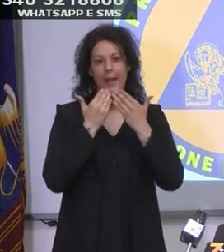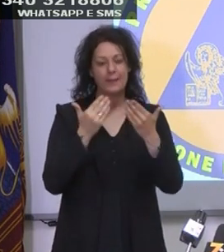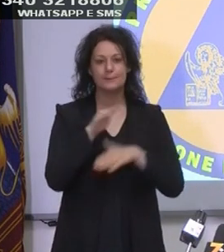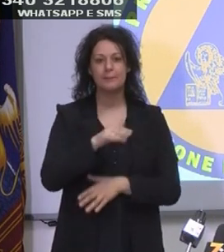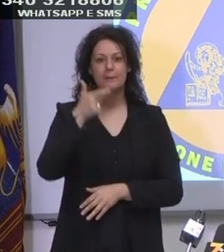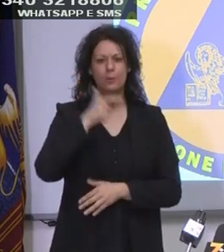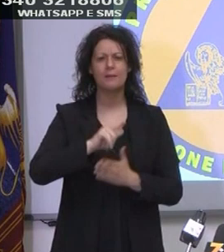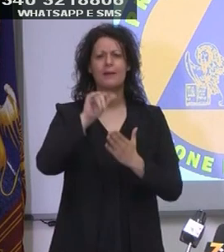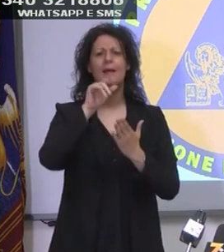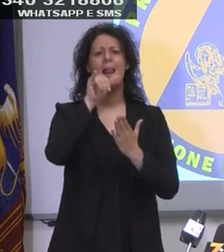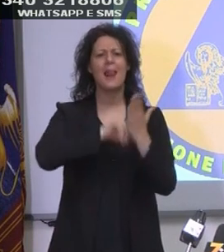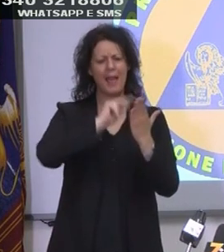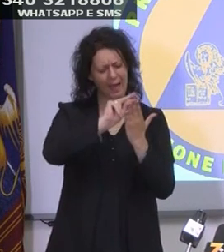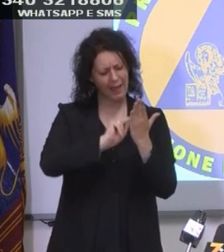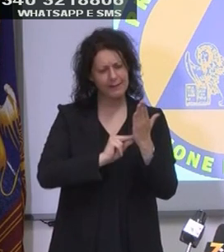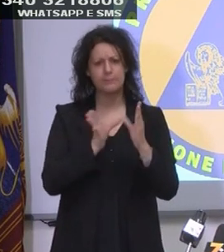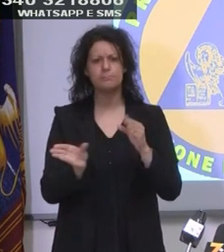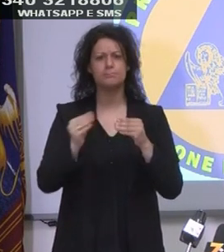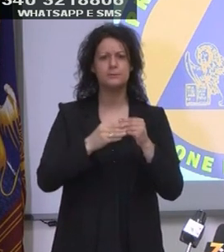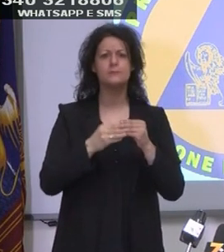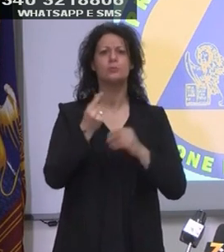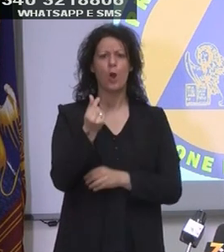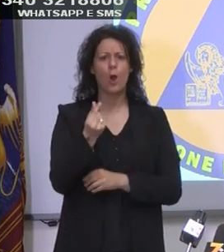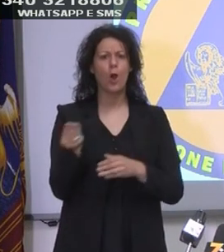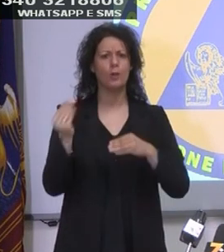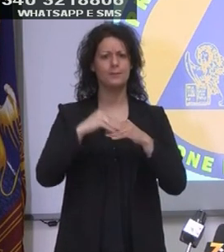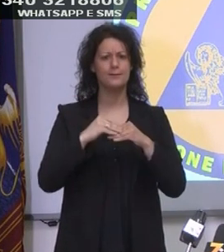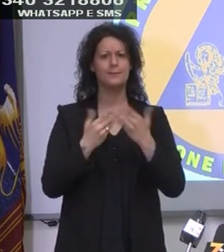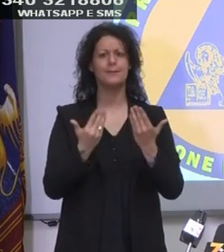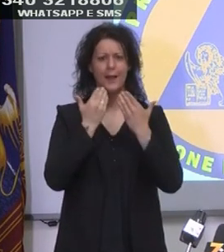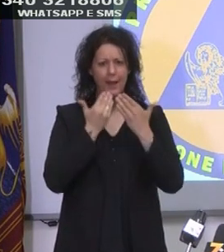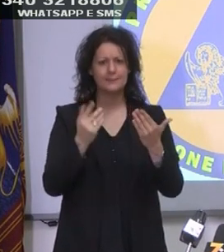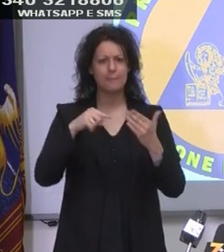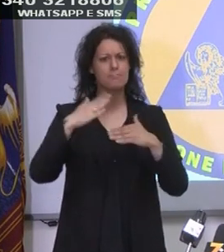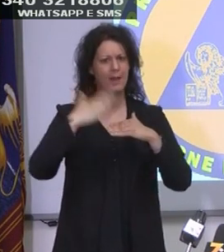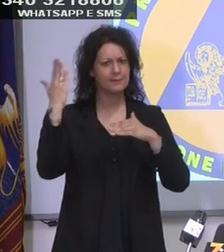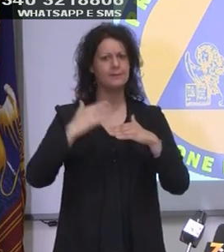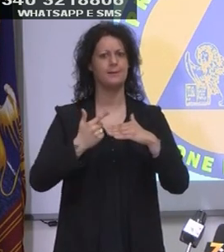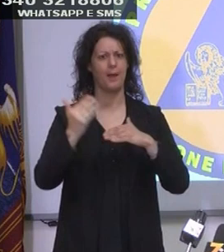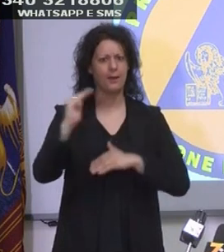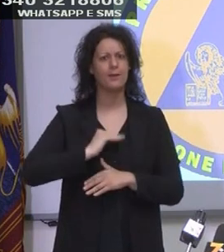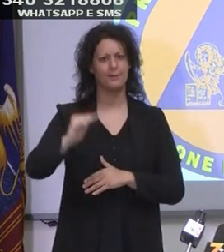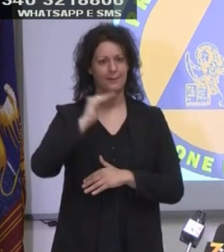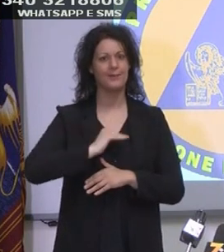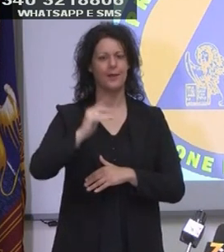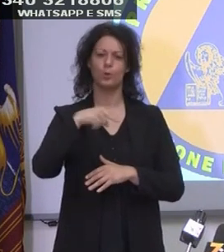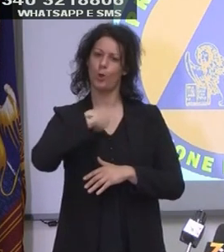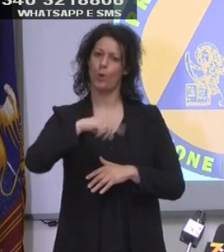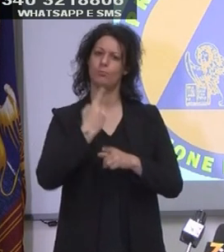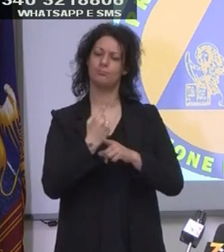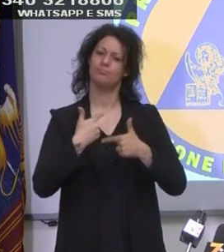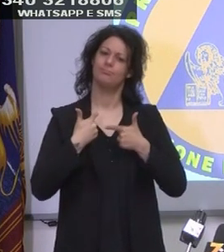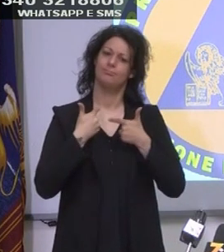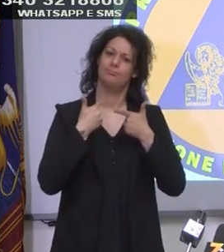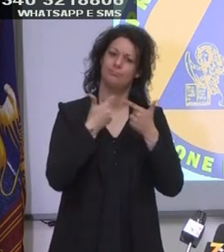letterine con invio di soldi, anche questa mattina una 50ina, riverseremo tutti, poi manderemo, se i bimbi ci mandano versamenti, ci mandino